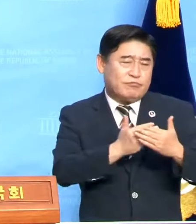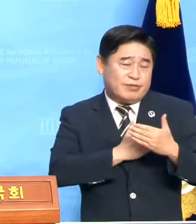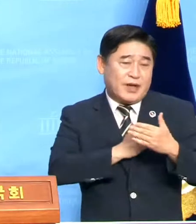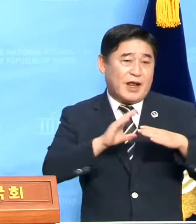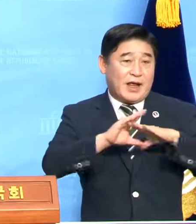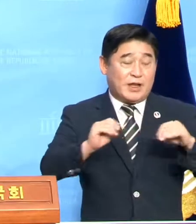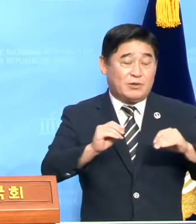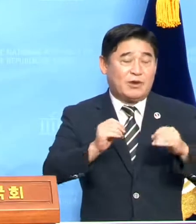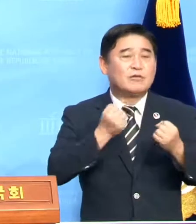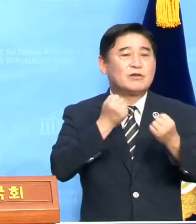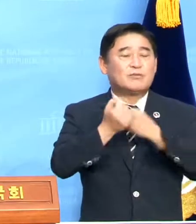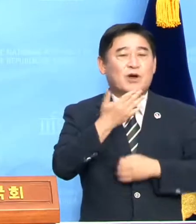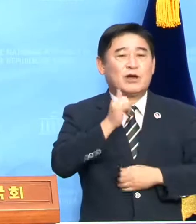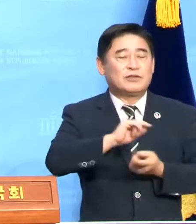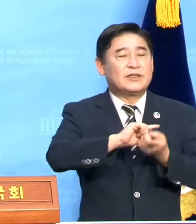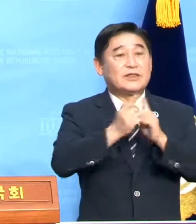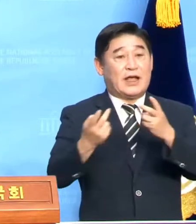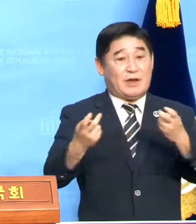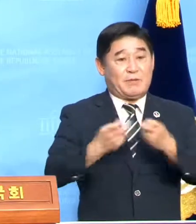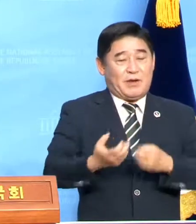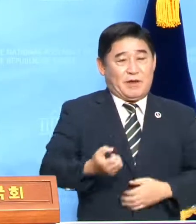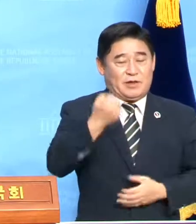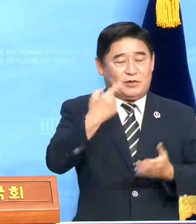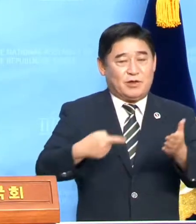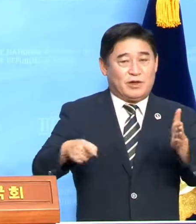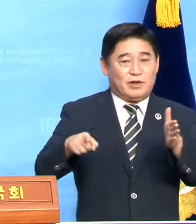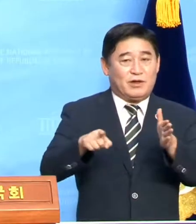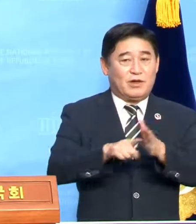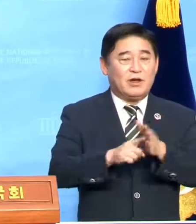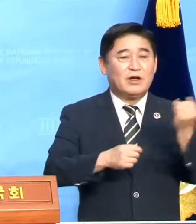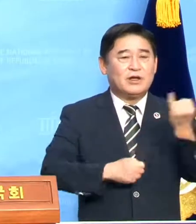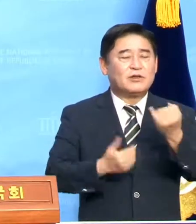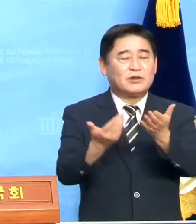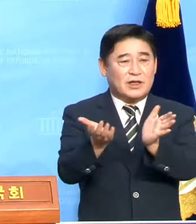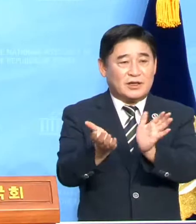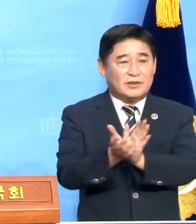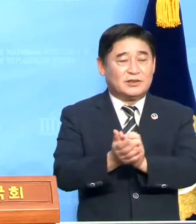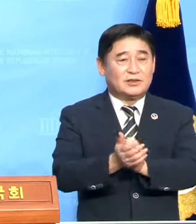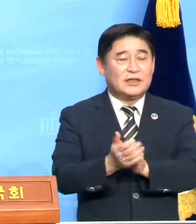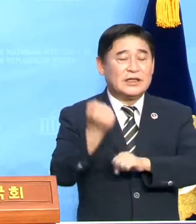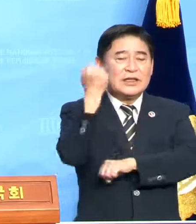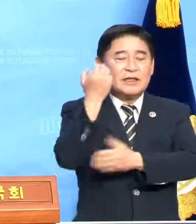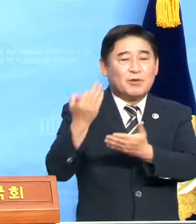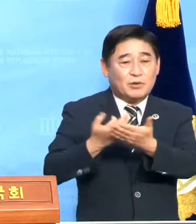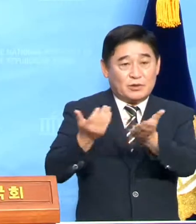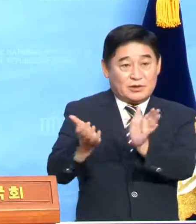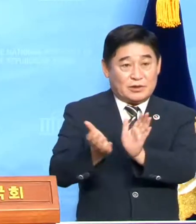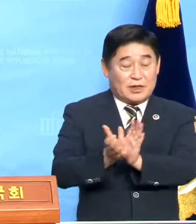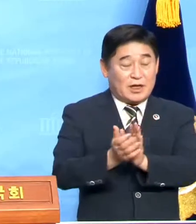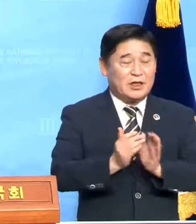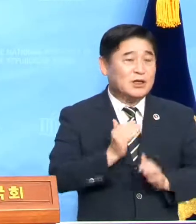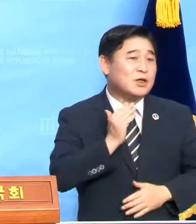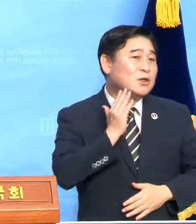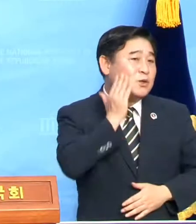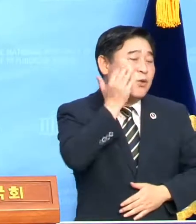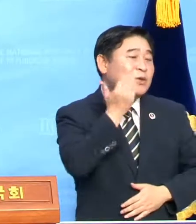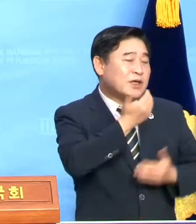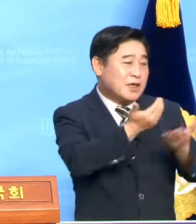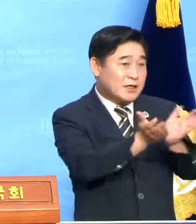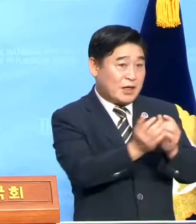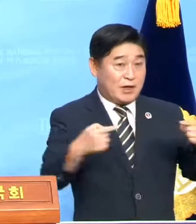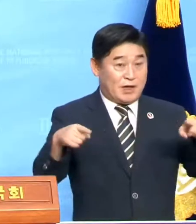수 있는 대안을 가질 수 있도록 여성의 당은 기본소득 땅 녹색당 과